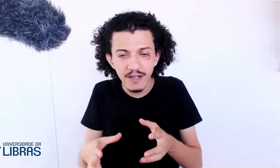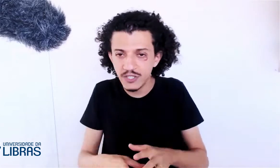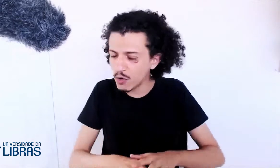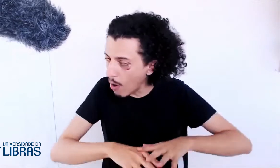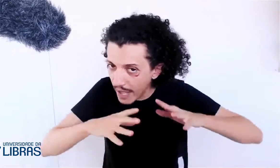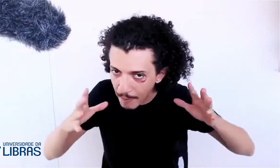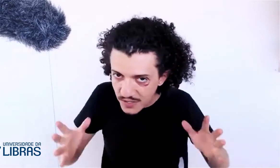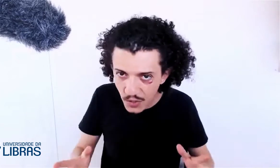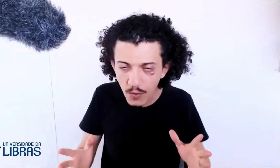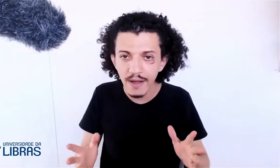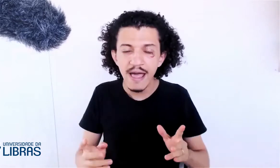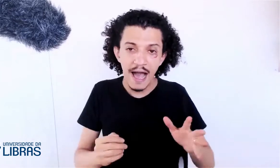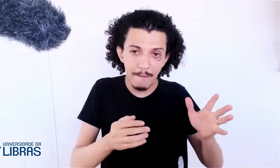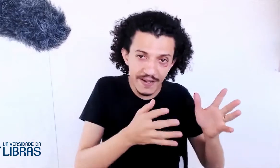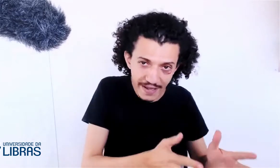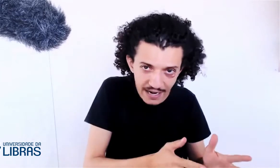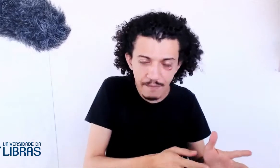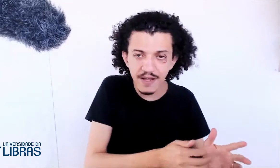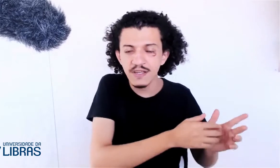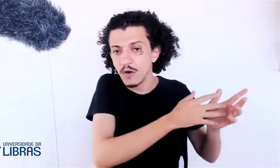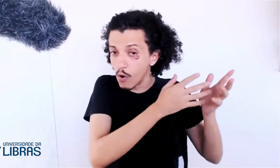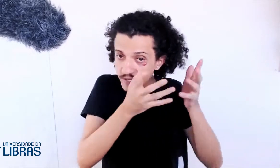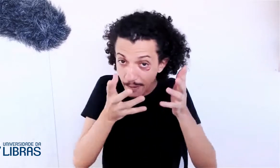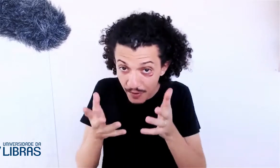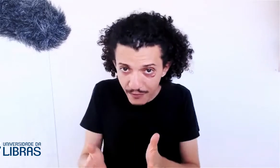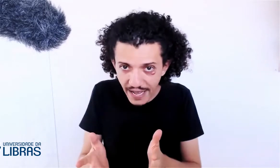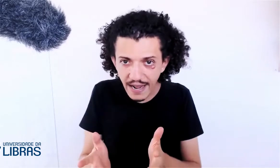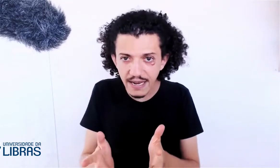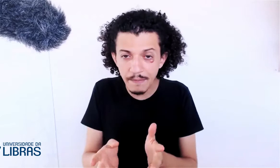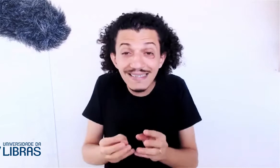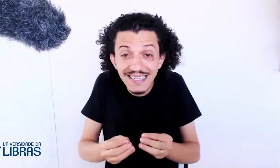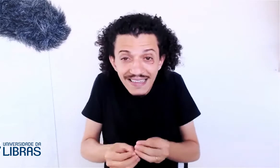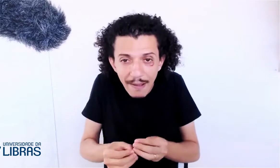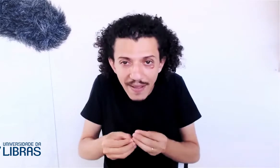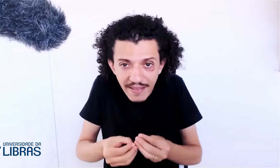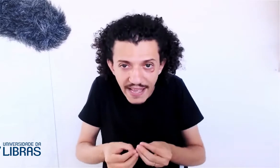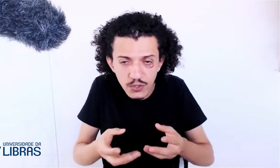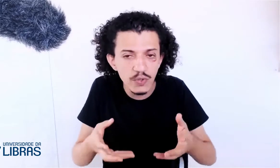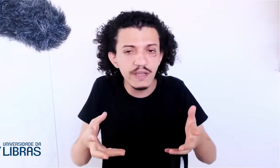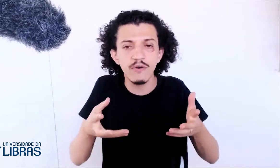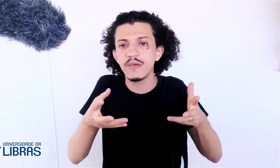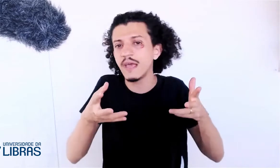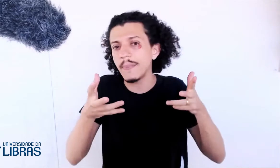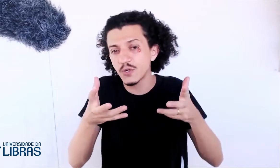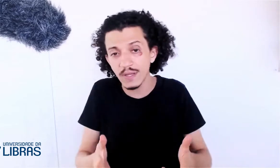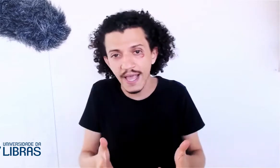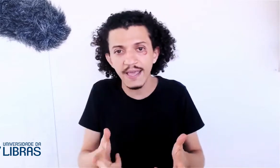de qualquer pessoa aprender a Libras ou se aprofundar na Libras, independente do nível que a pessoa tem,